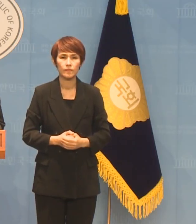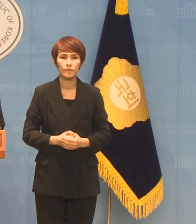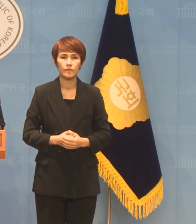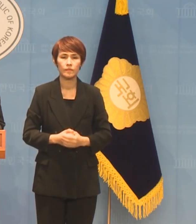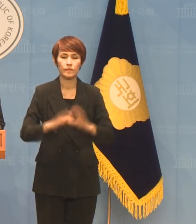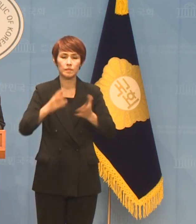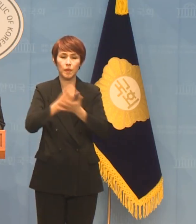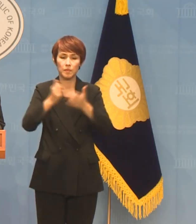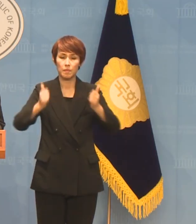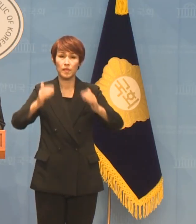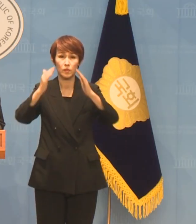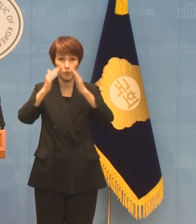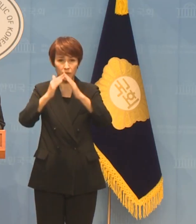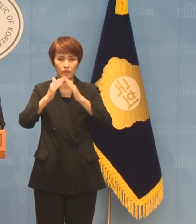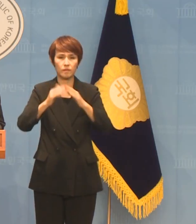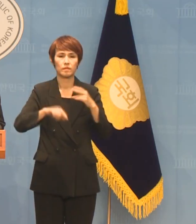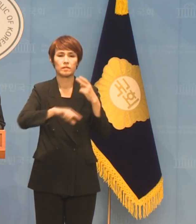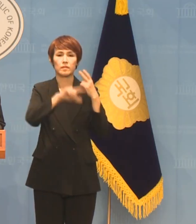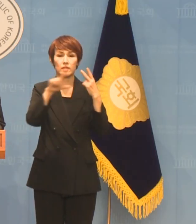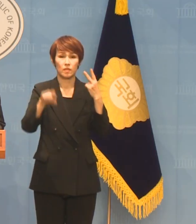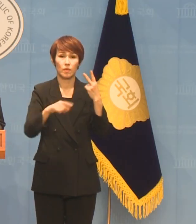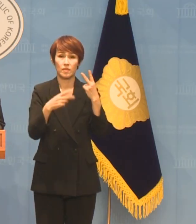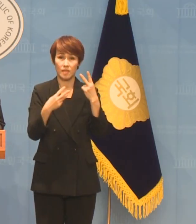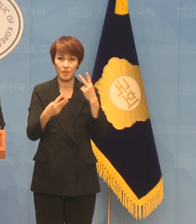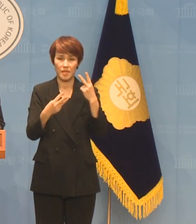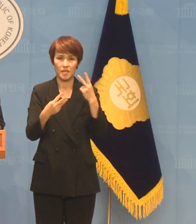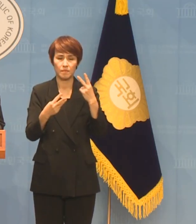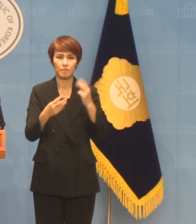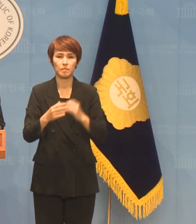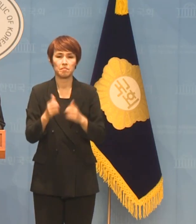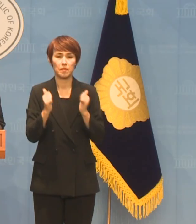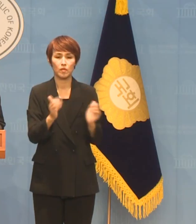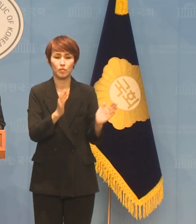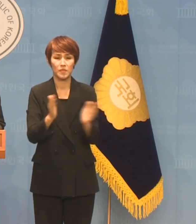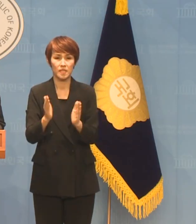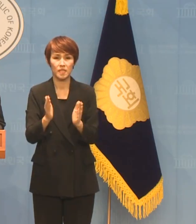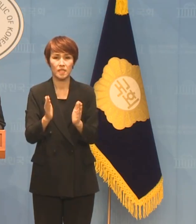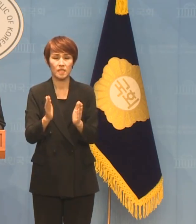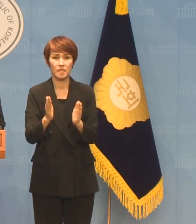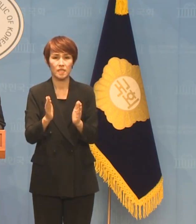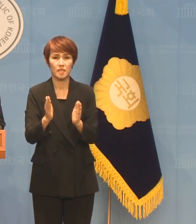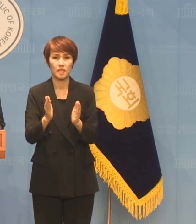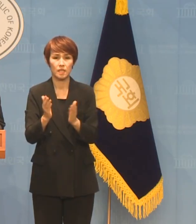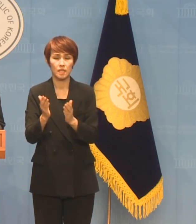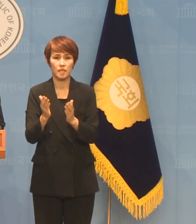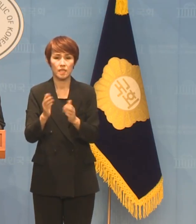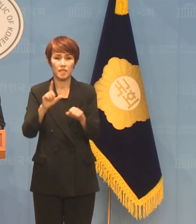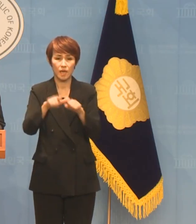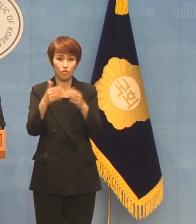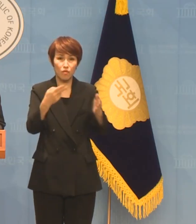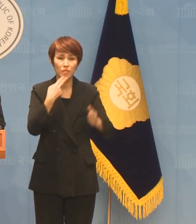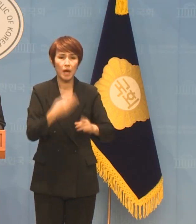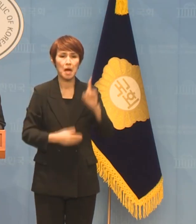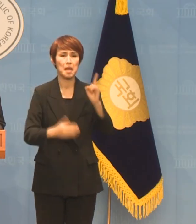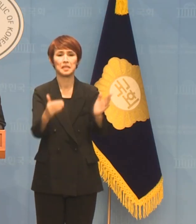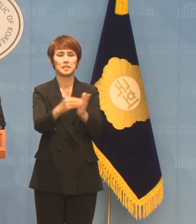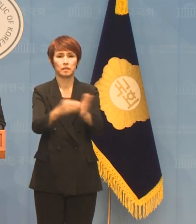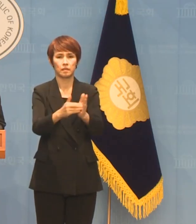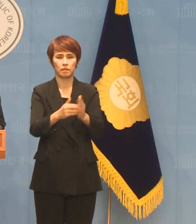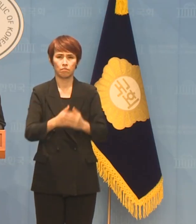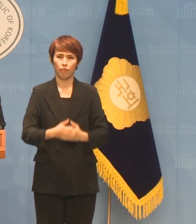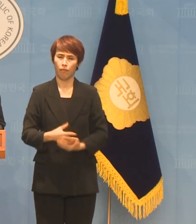헌재는 지난 3일 변론 준비 기일도 없이 단 1회 변론으로 끝내는 등